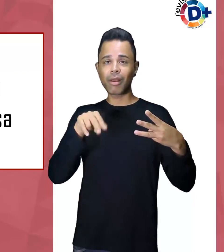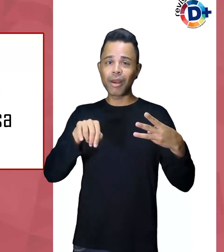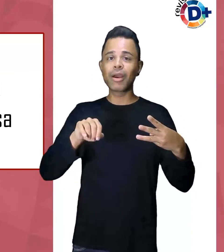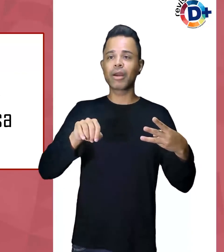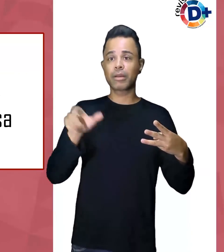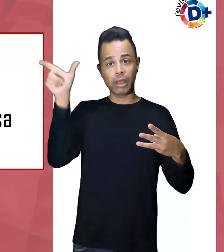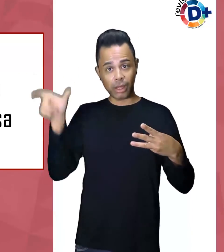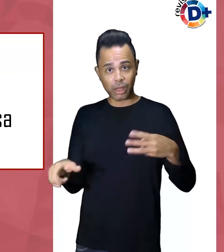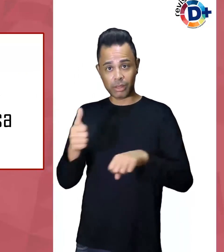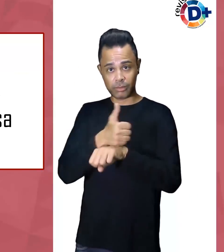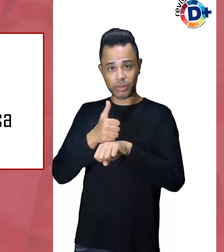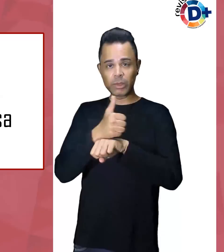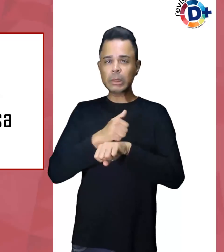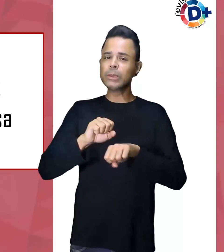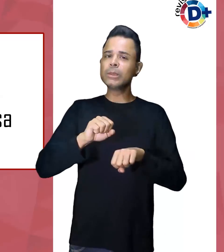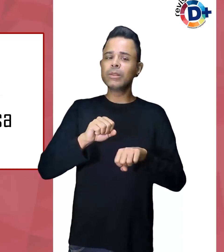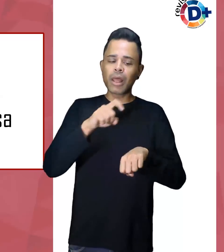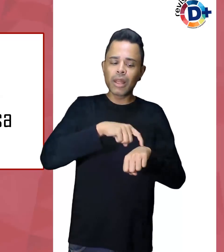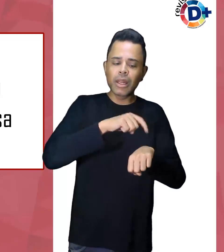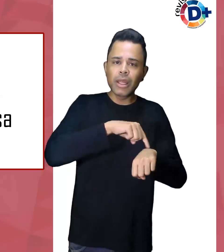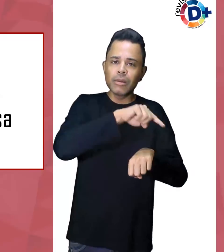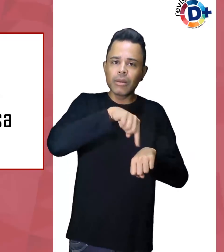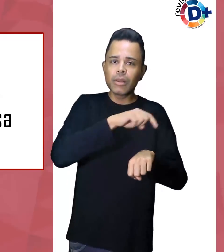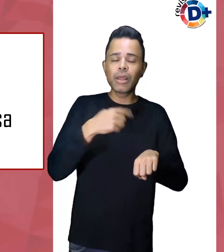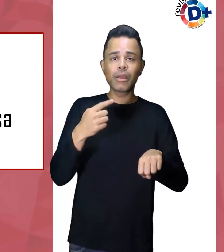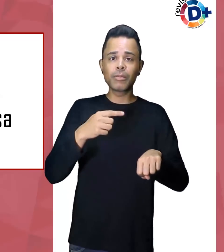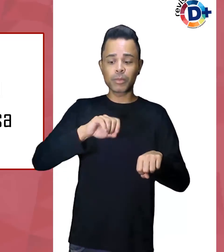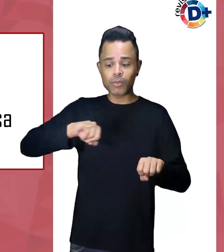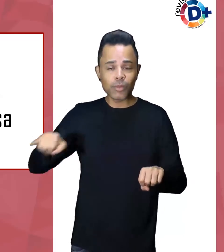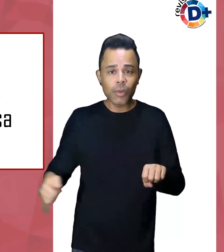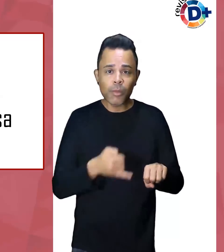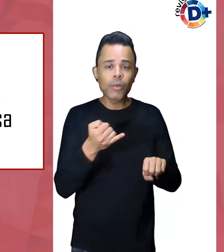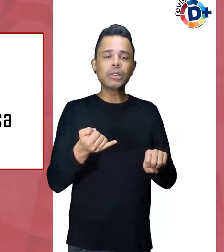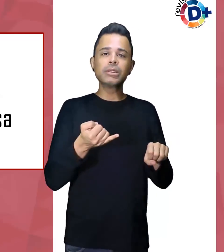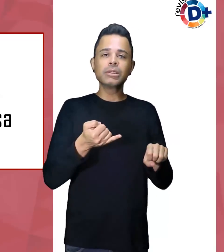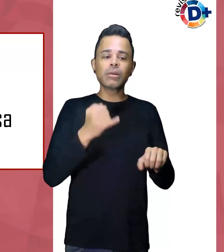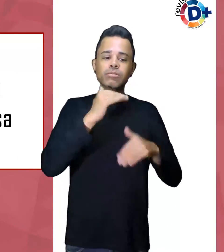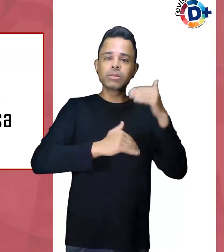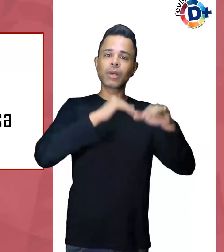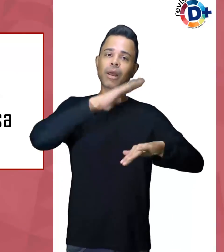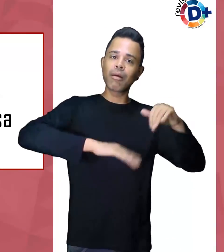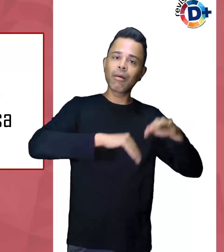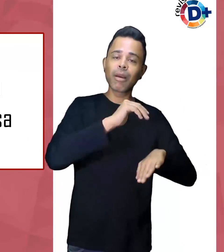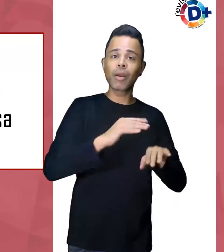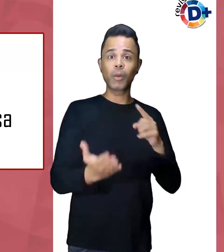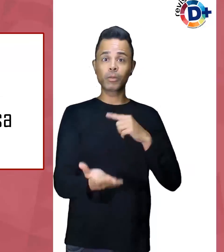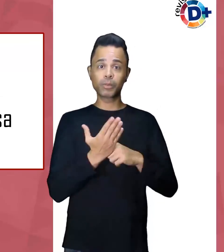o tempo disponível nas aulas com intensidade e qualidade, visando ao melhor desempenho na tradução e interpretação